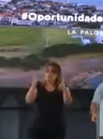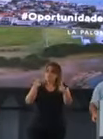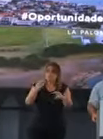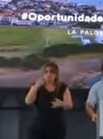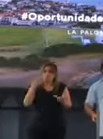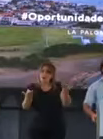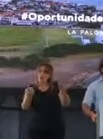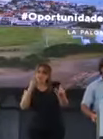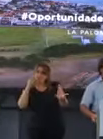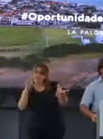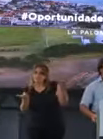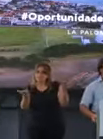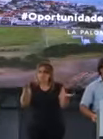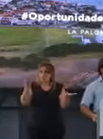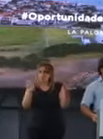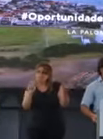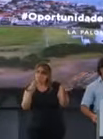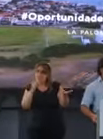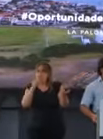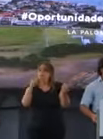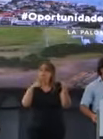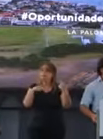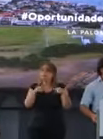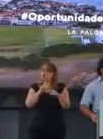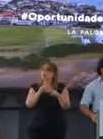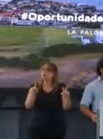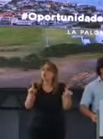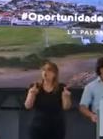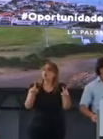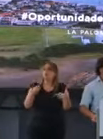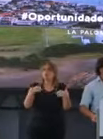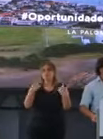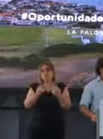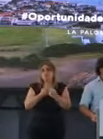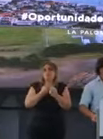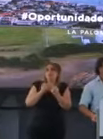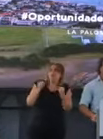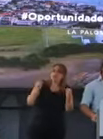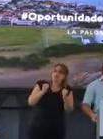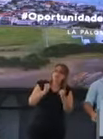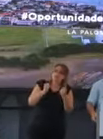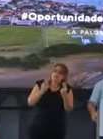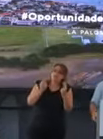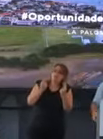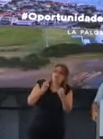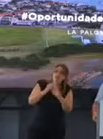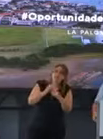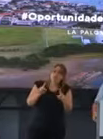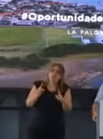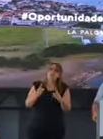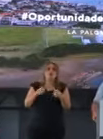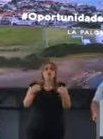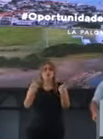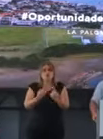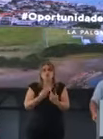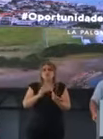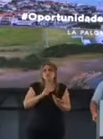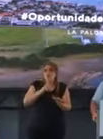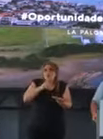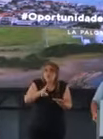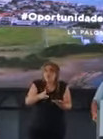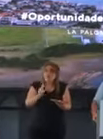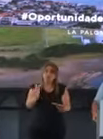pongan una vara. Pero eso no nos puede hacer amilanarnos. Nosotros somos hijos de mañana, no somos hijos de